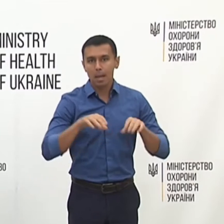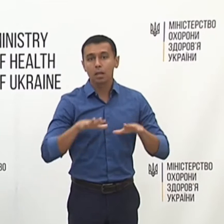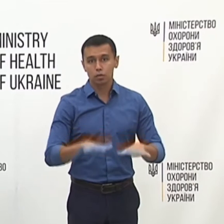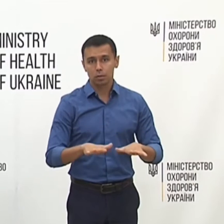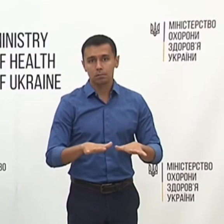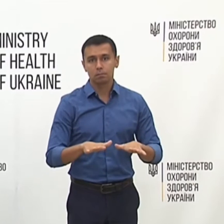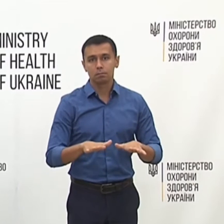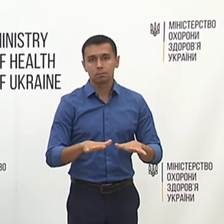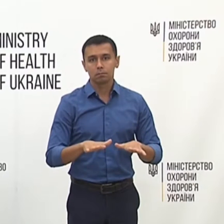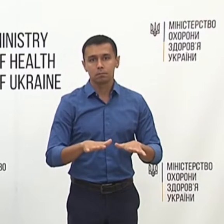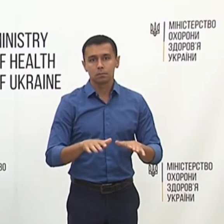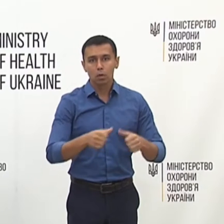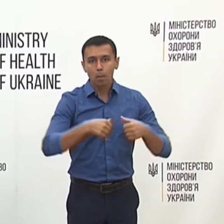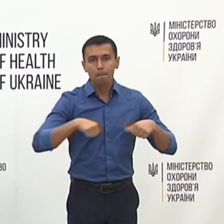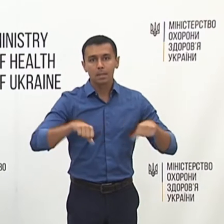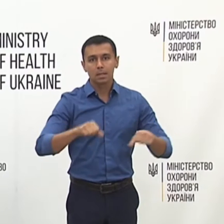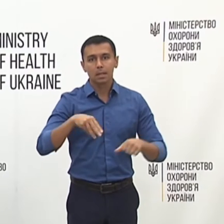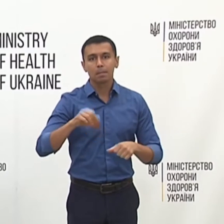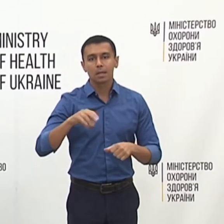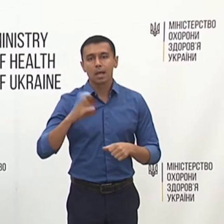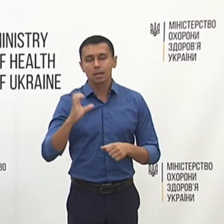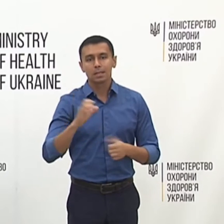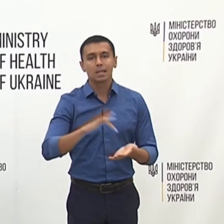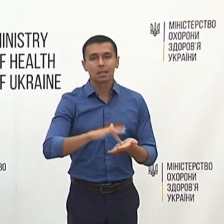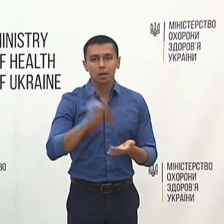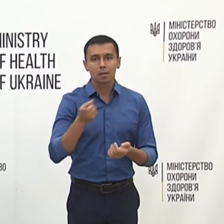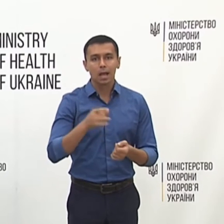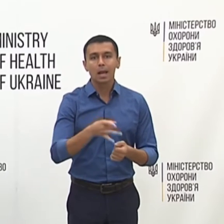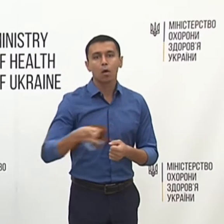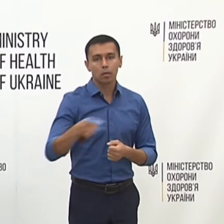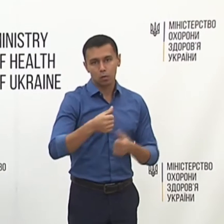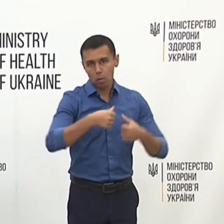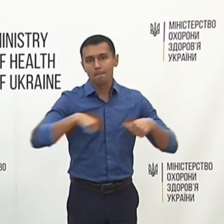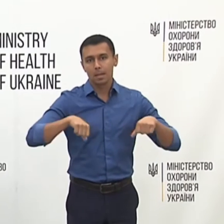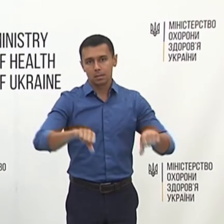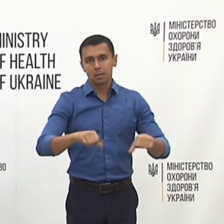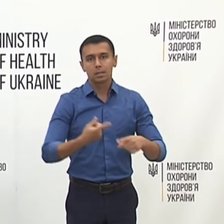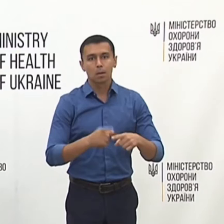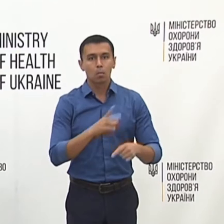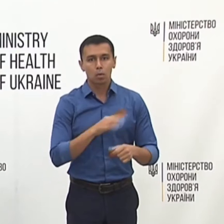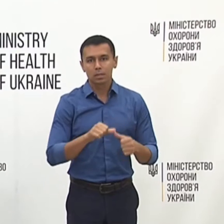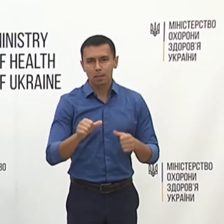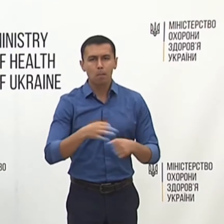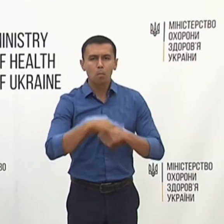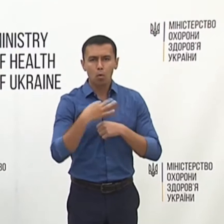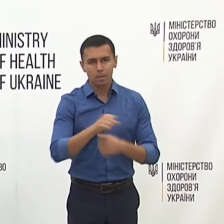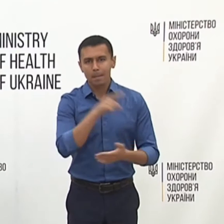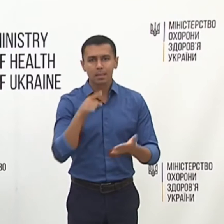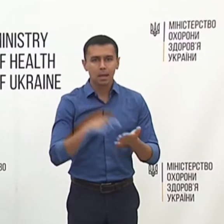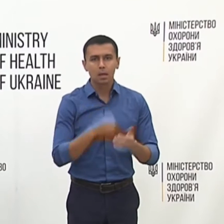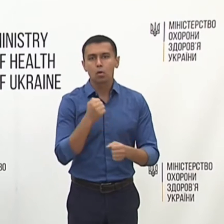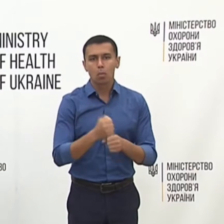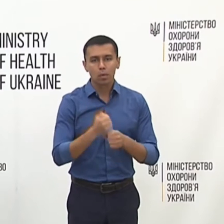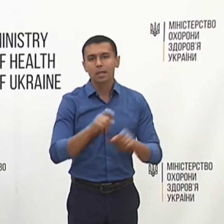рішенням комісії ТЕБ-ТНС Центральної та Регіональної комісії. Це було саме болюче питання, саме